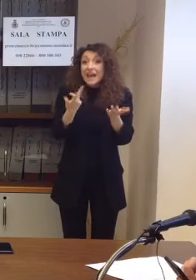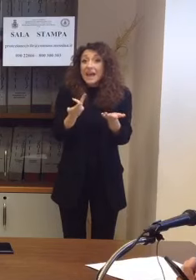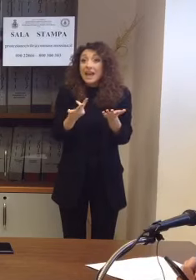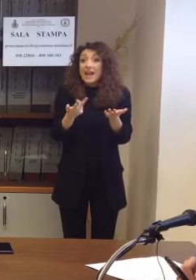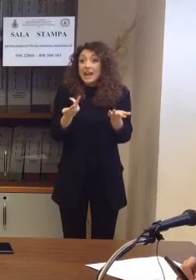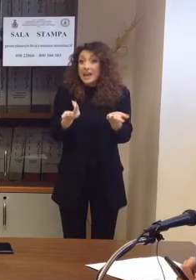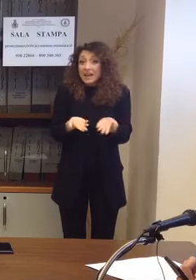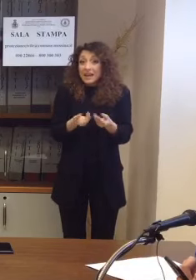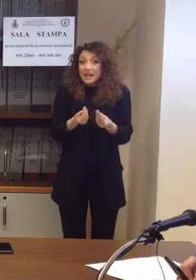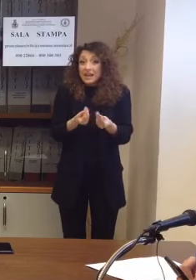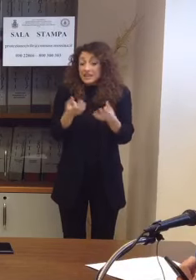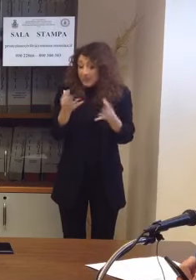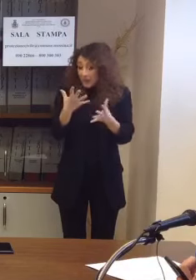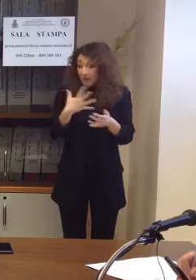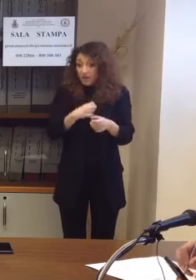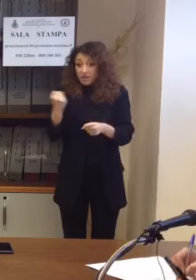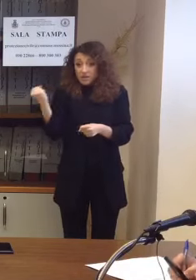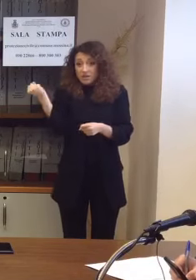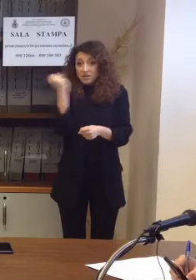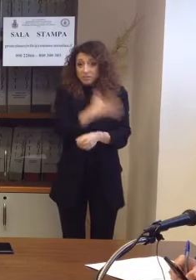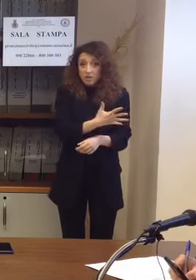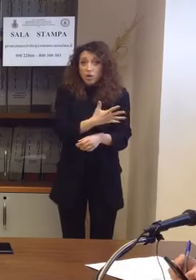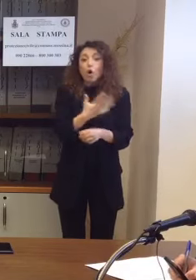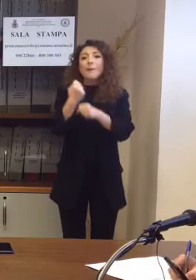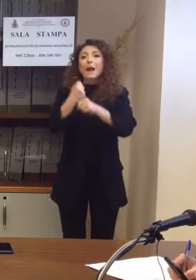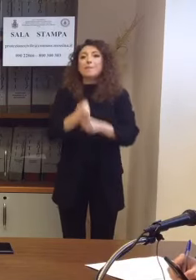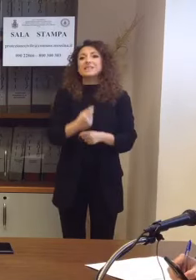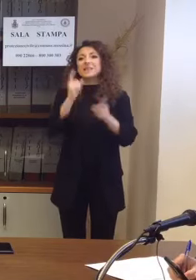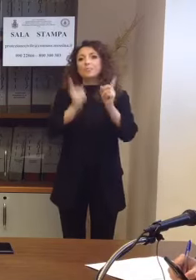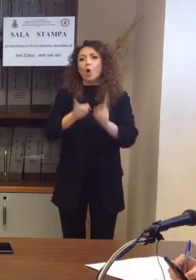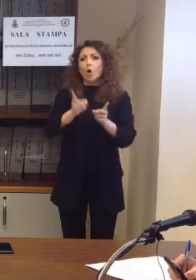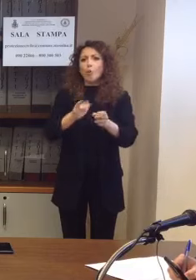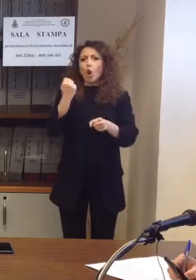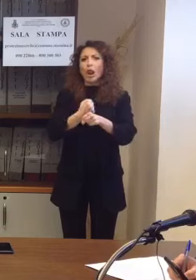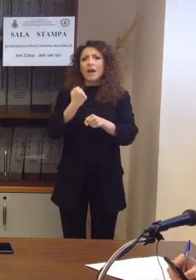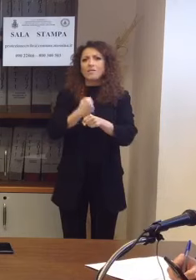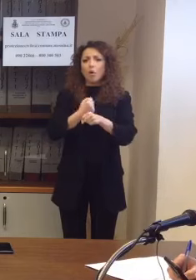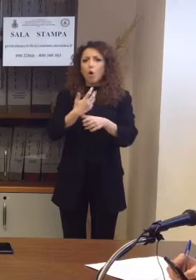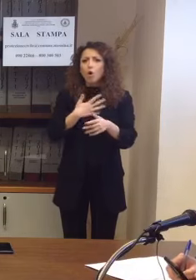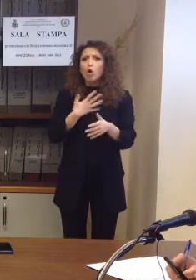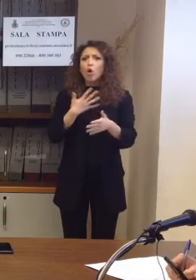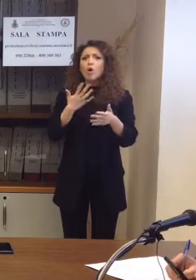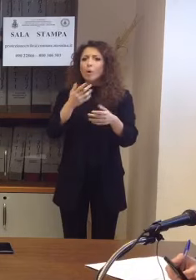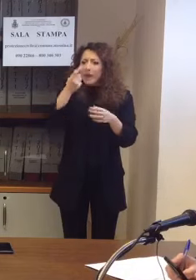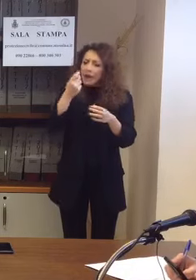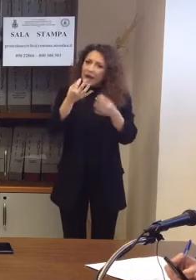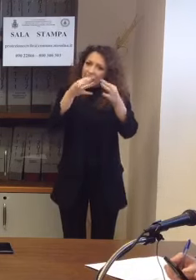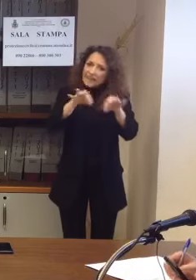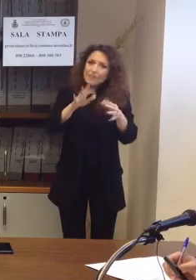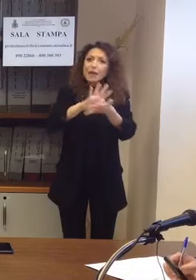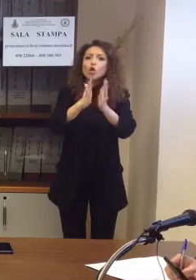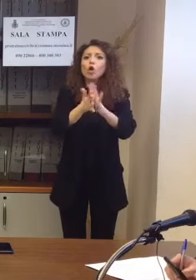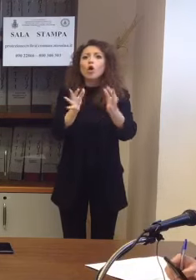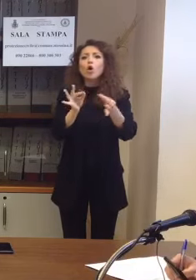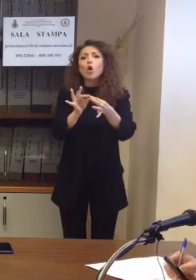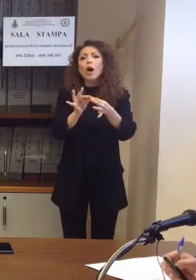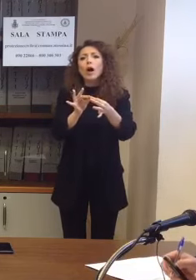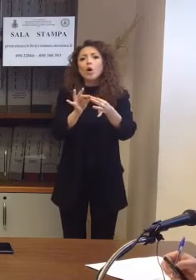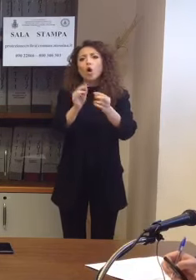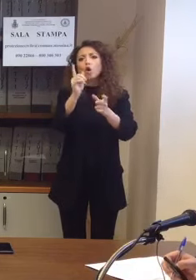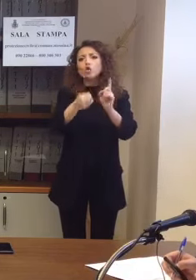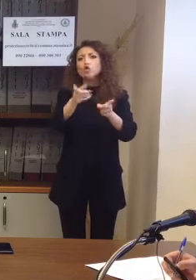del popolo che fa il proprio mestiere rispettando il patto che ha col territorio e scontrandosi anche con le istituzioni che stanno sopra